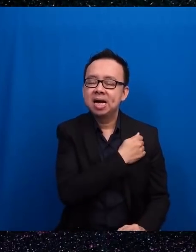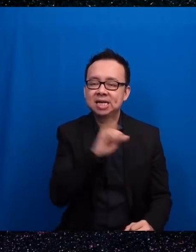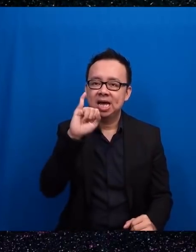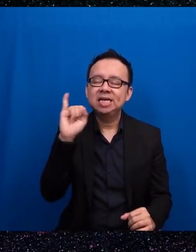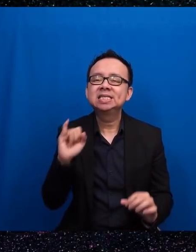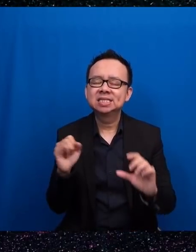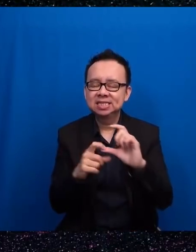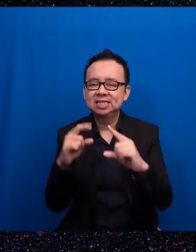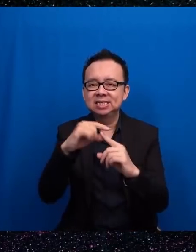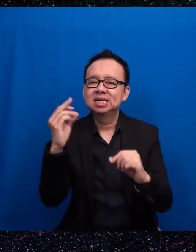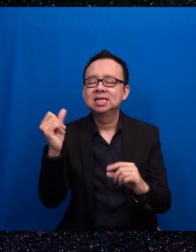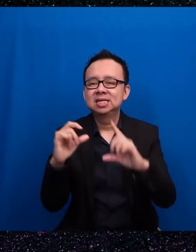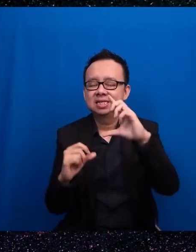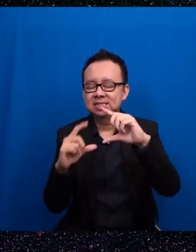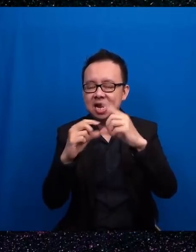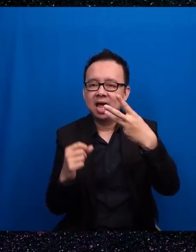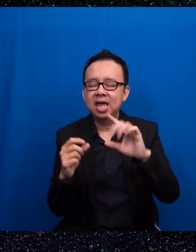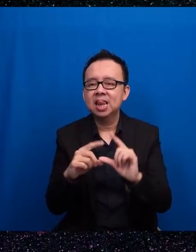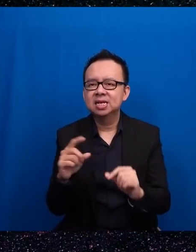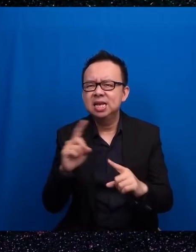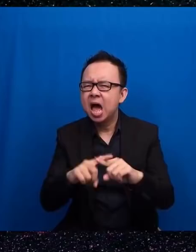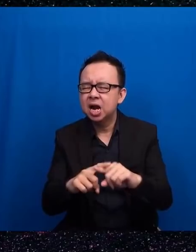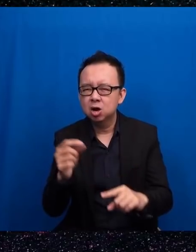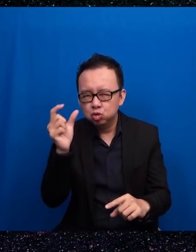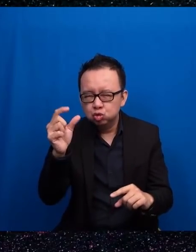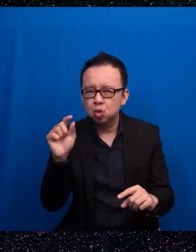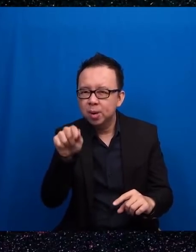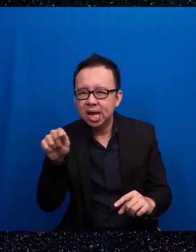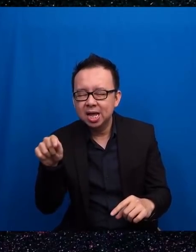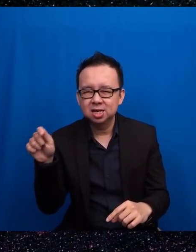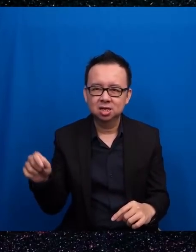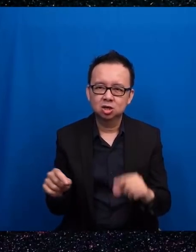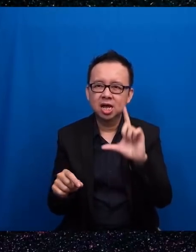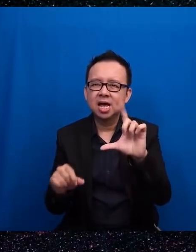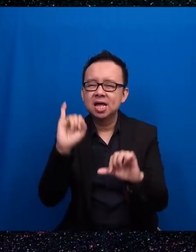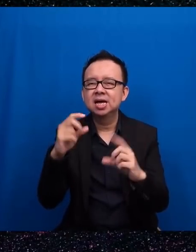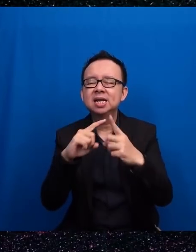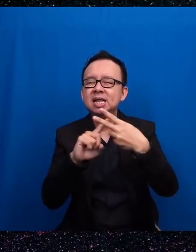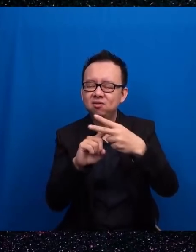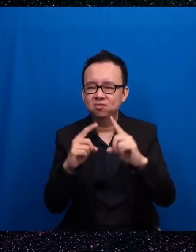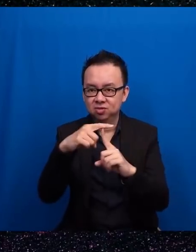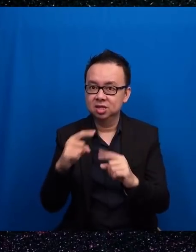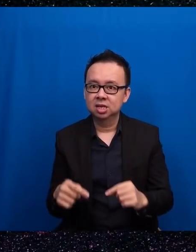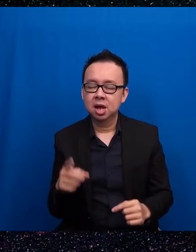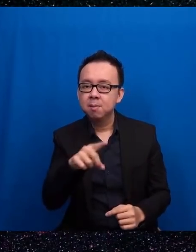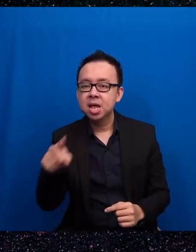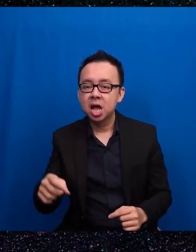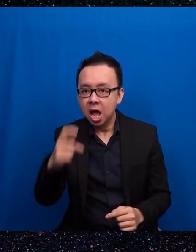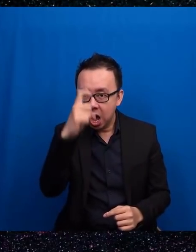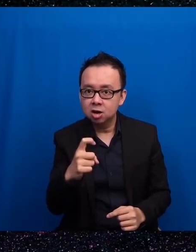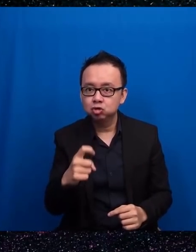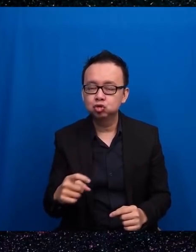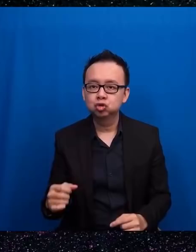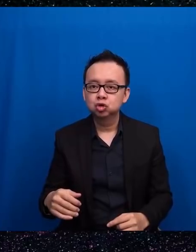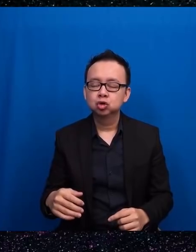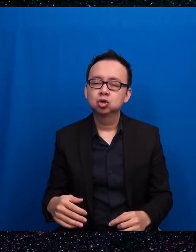bahkan mengangkat jarinya menekan tombol lift. Biarkan lift itu yang bekerja. Mereka harus beristirahat penuh.